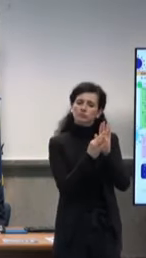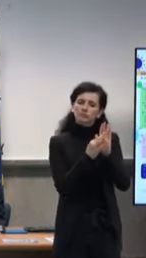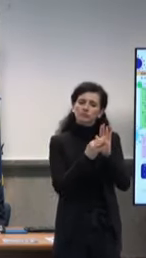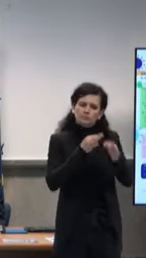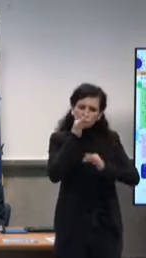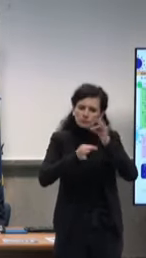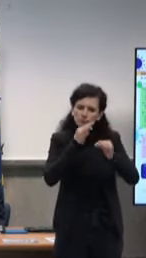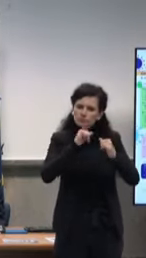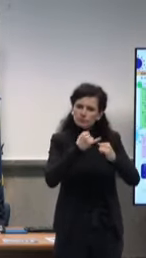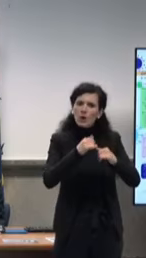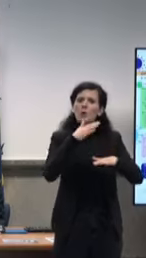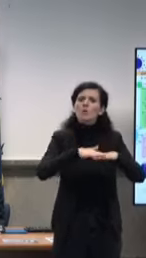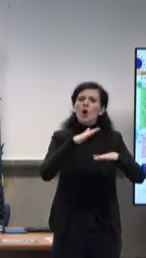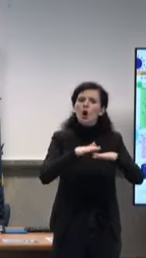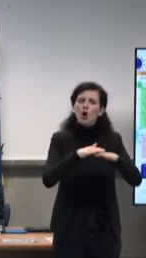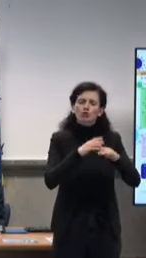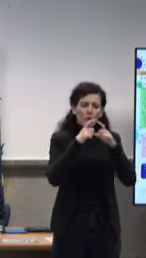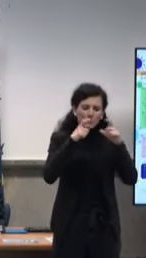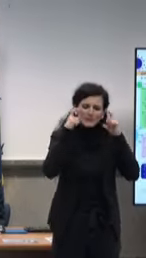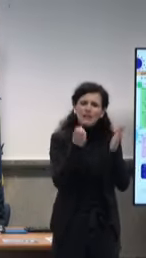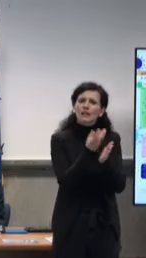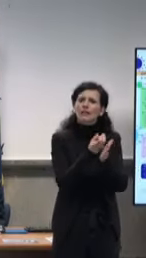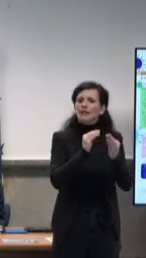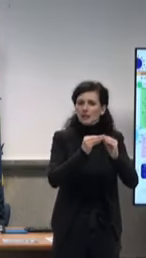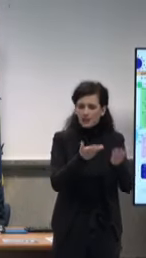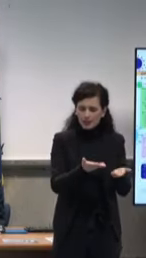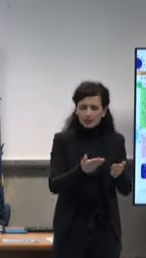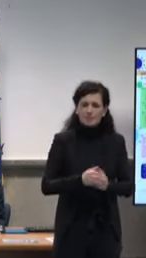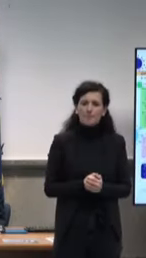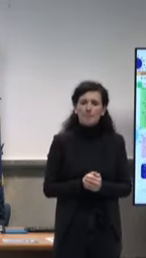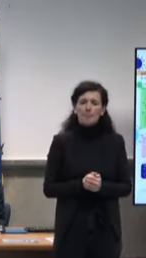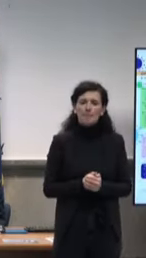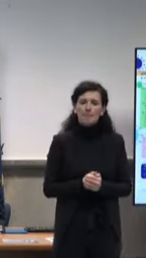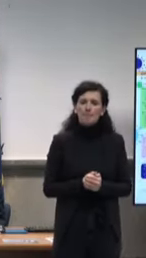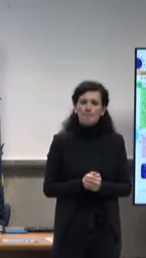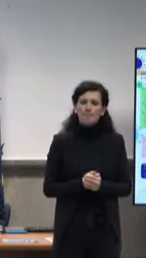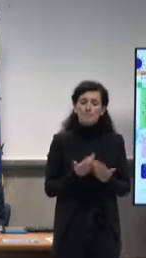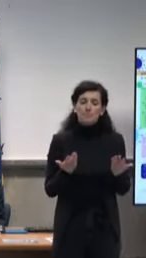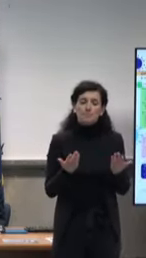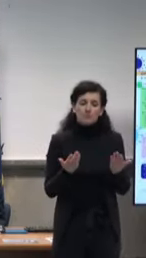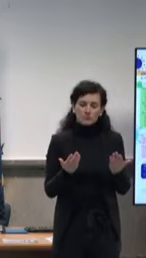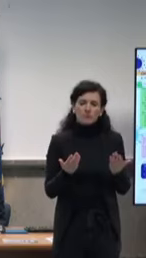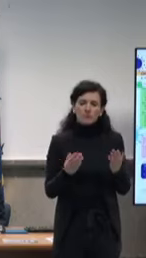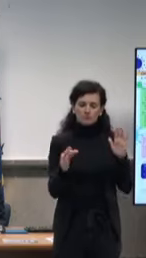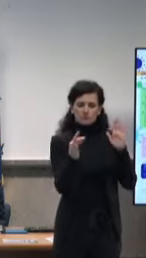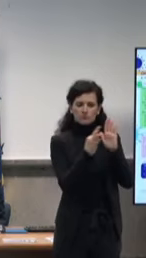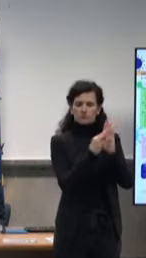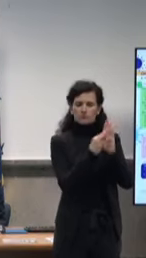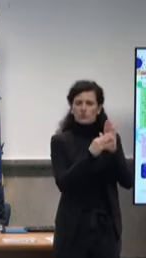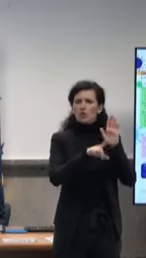mascherine c'è un articolo 16 che è una innovazione sostanzialmente nel paranà normativo nazionale